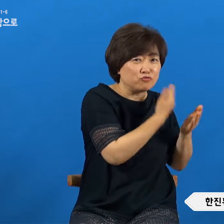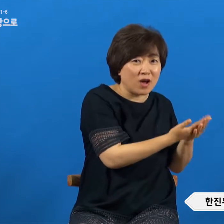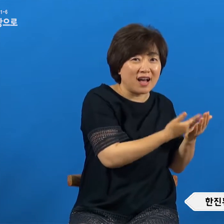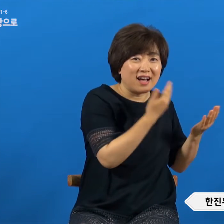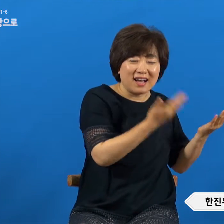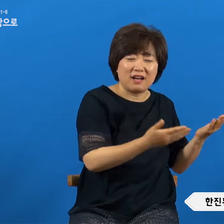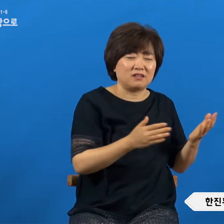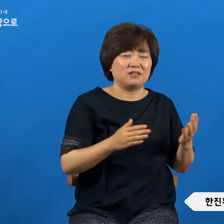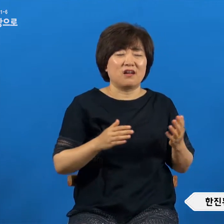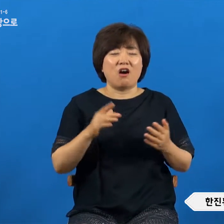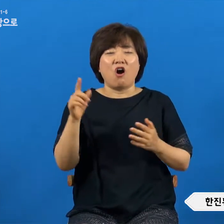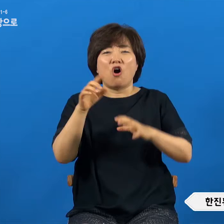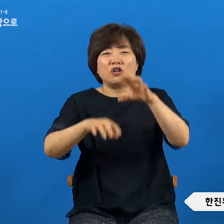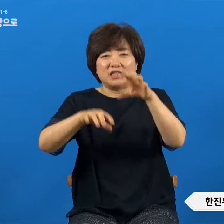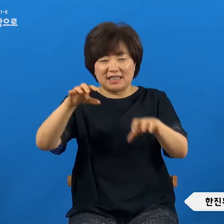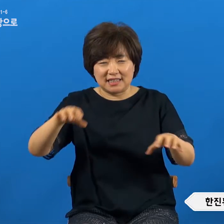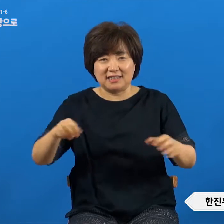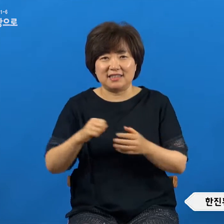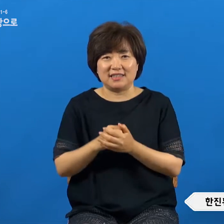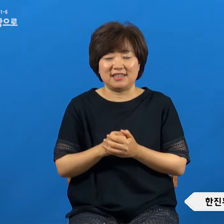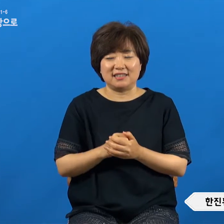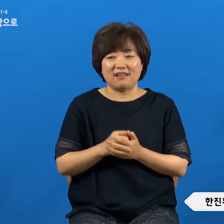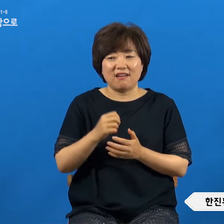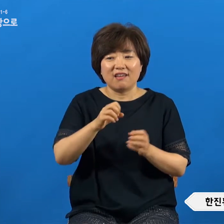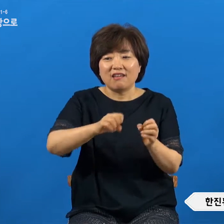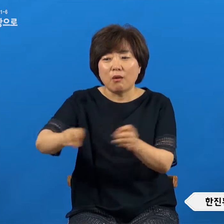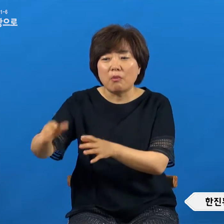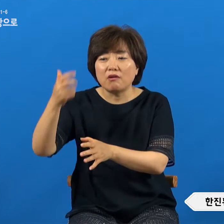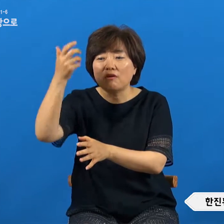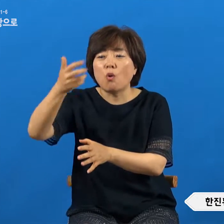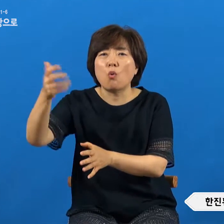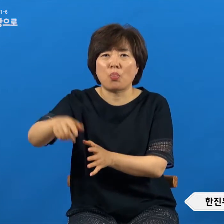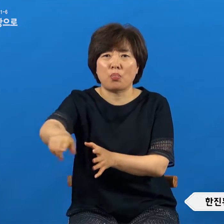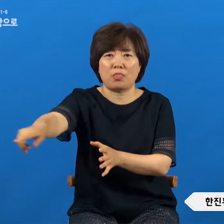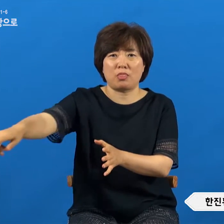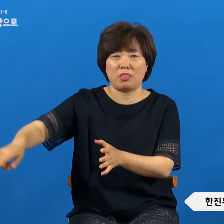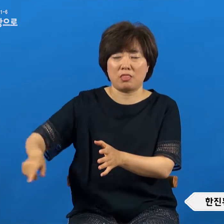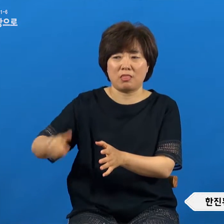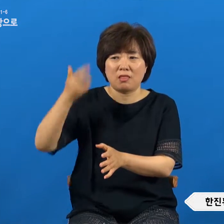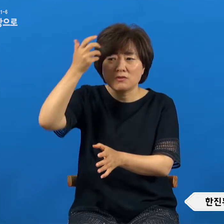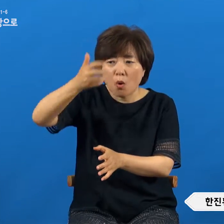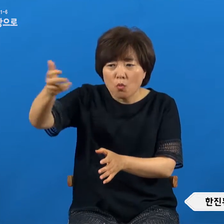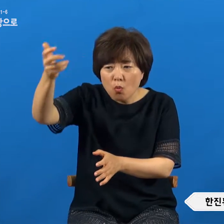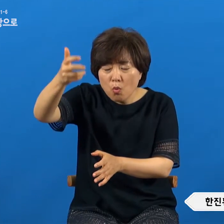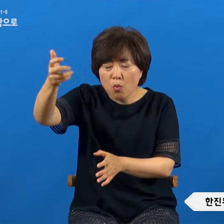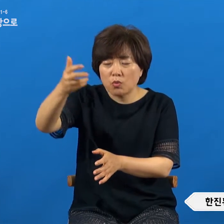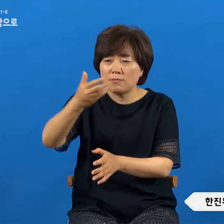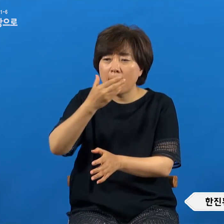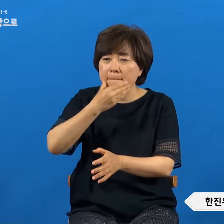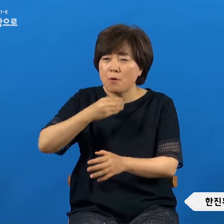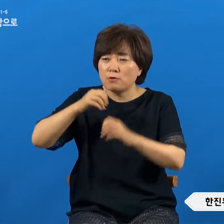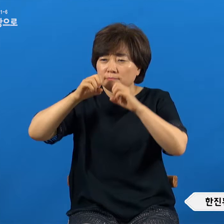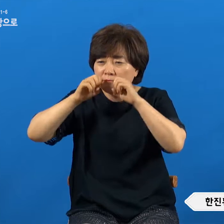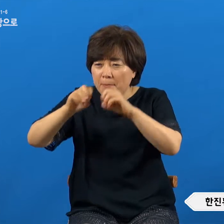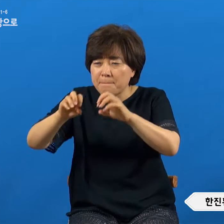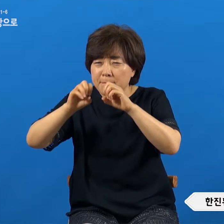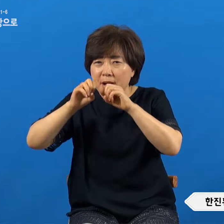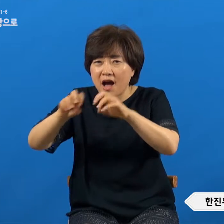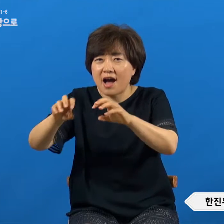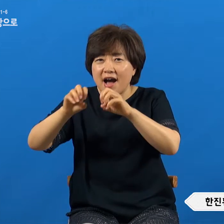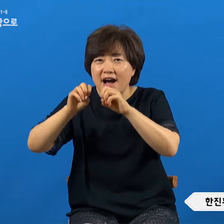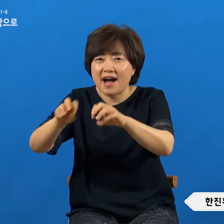아닙니다. 어디든지 잃어버린 영혼이 있고 우리가 그들을 복음으로